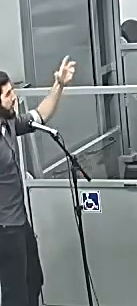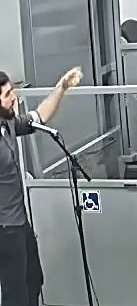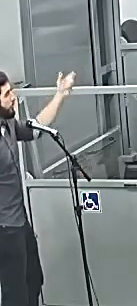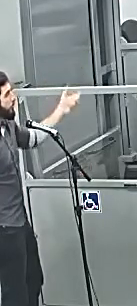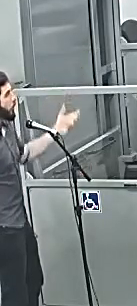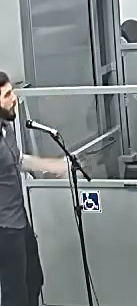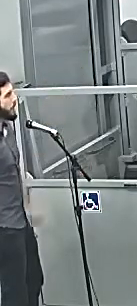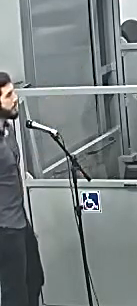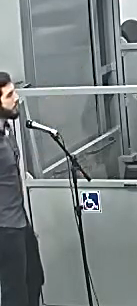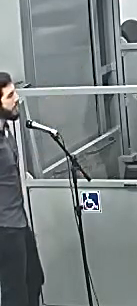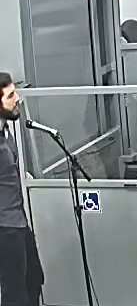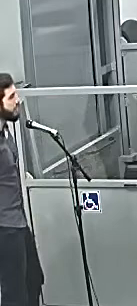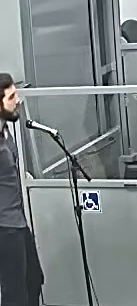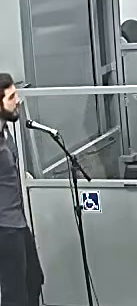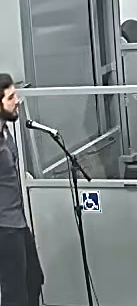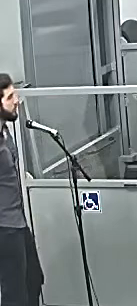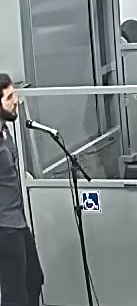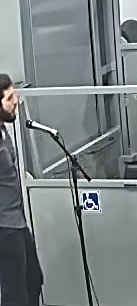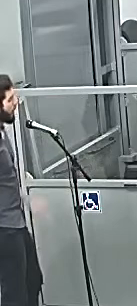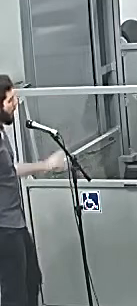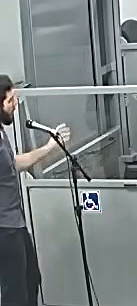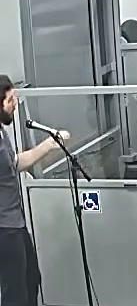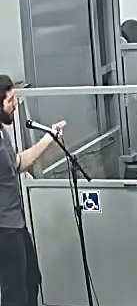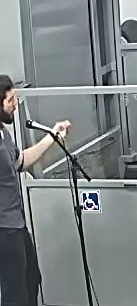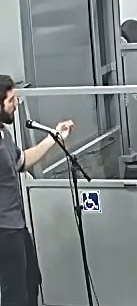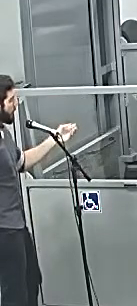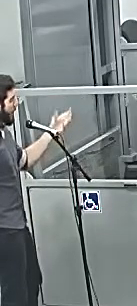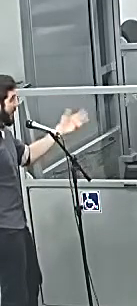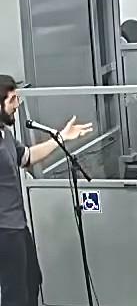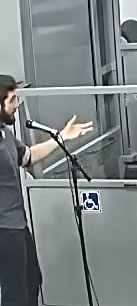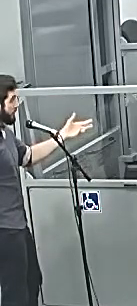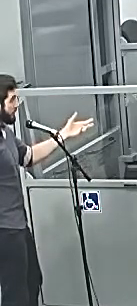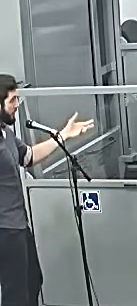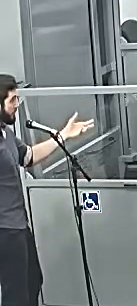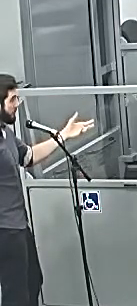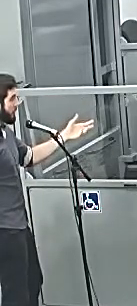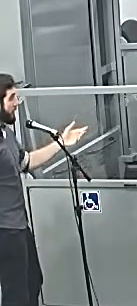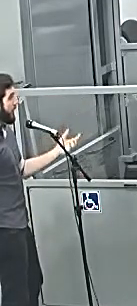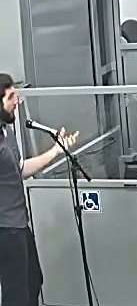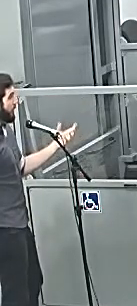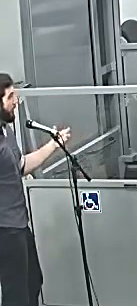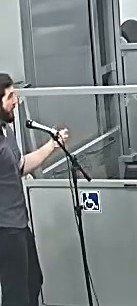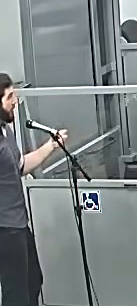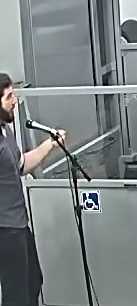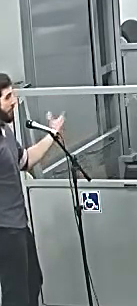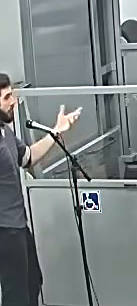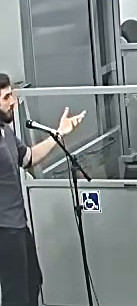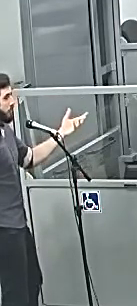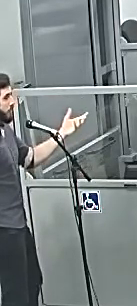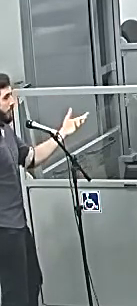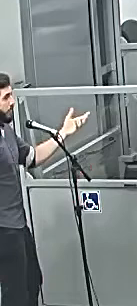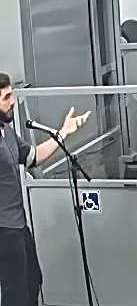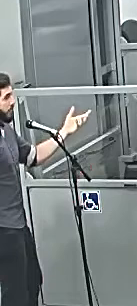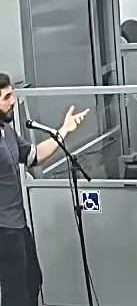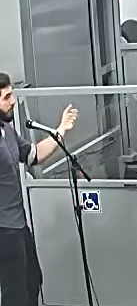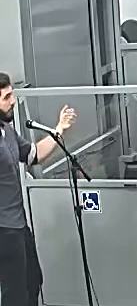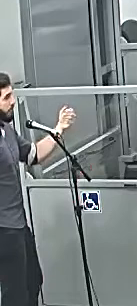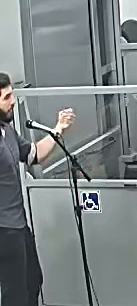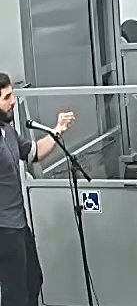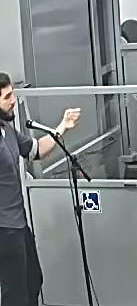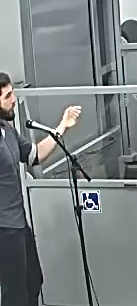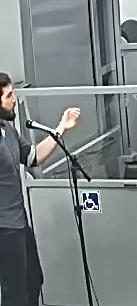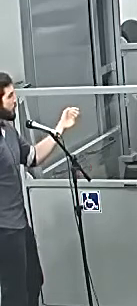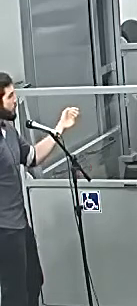ano esse processo de incorporação das libras no currículo base do ensino porque o entendimento geral é de que